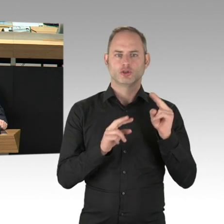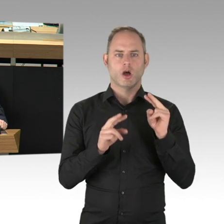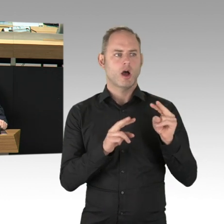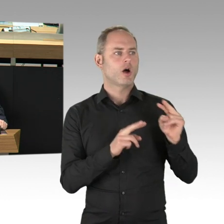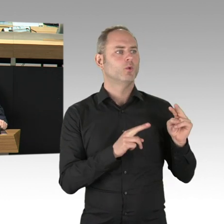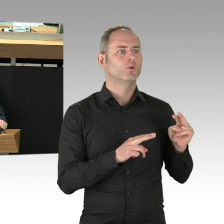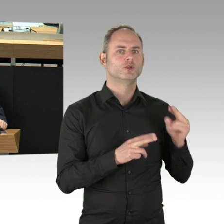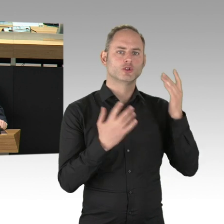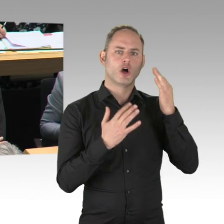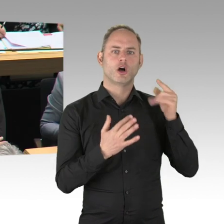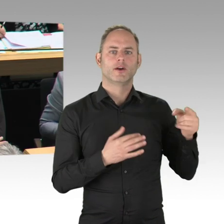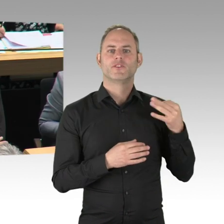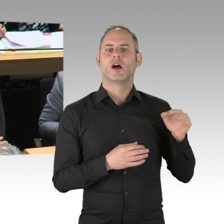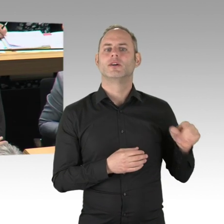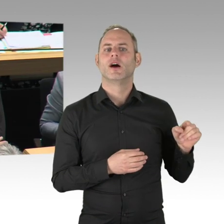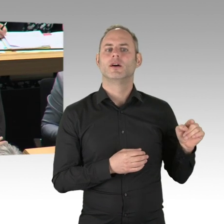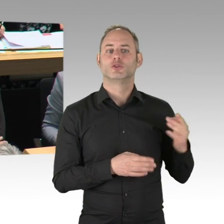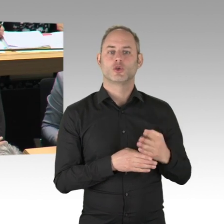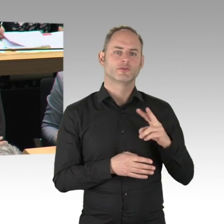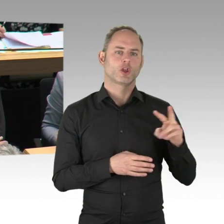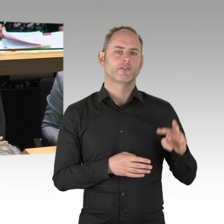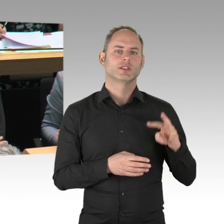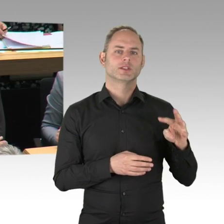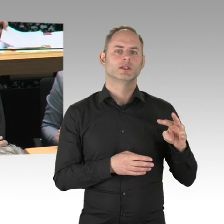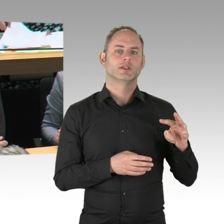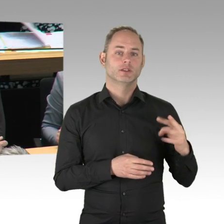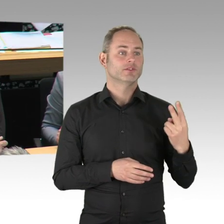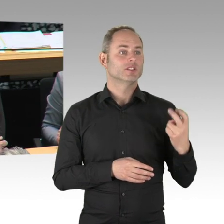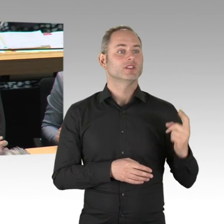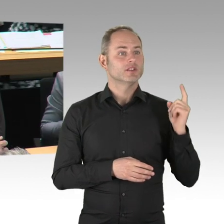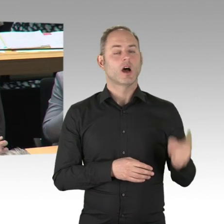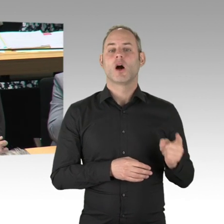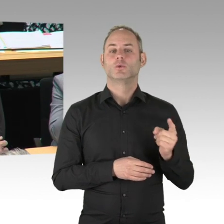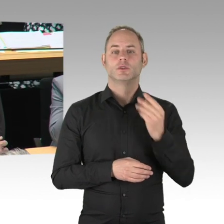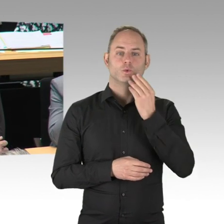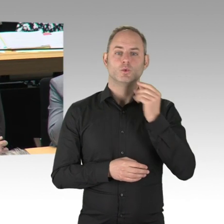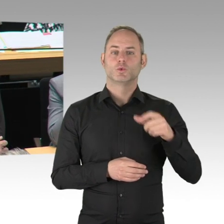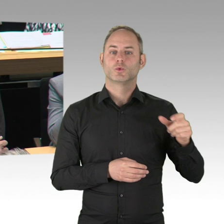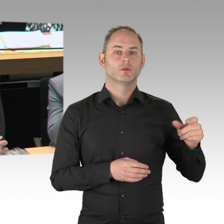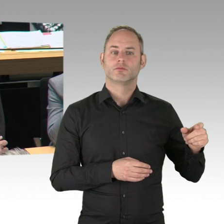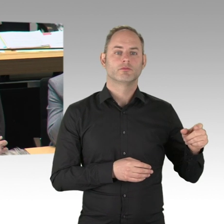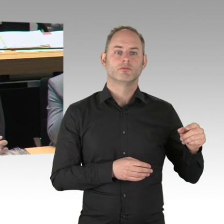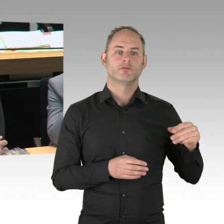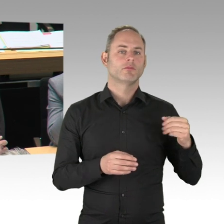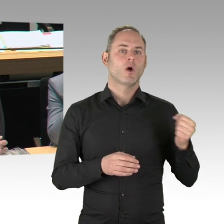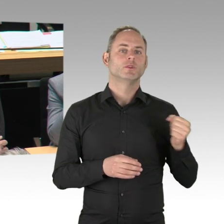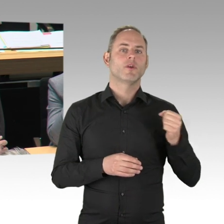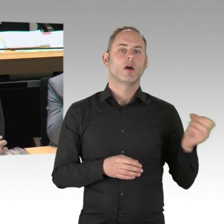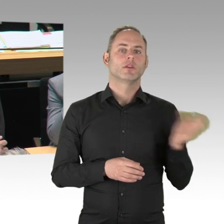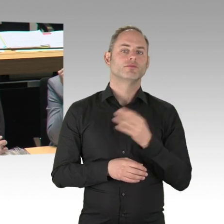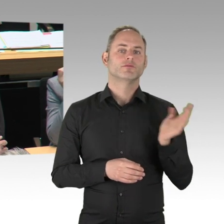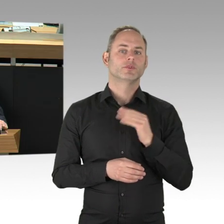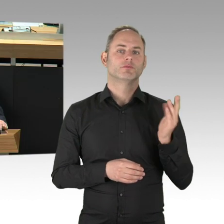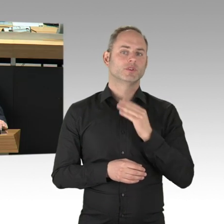und Autor Alain Finkielkraut, hat sich im Figaro dazu wie folgt geäußert, und ich zitiere: Man darf nicht alles in einen